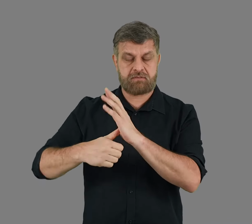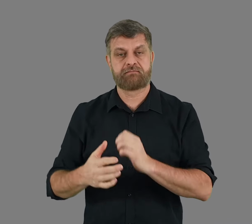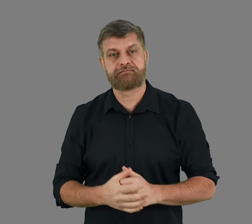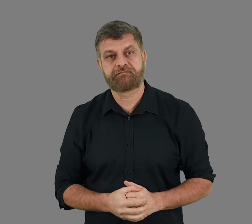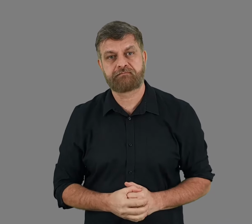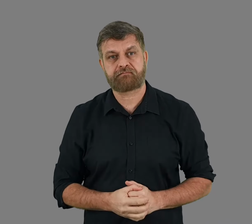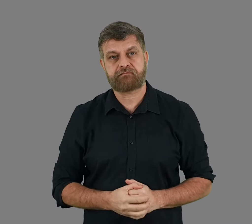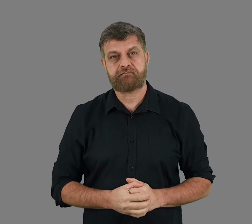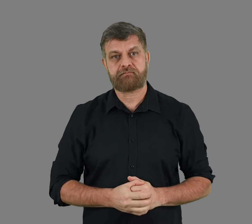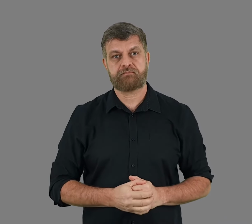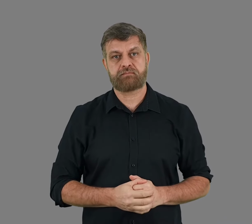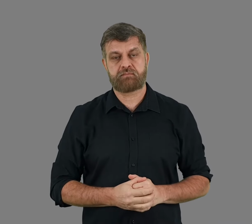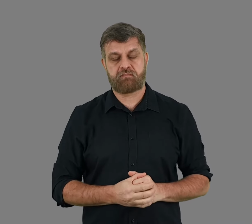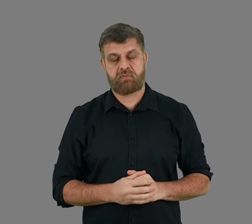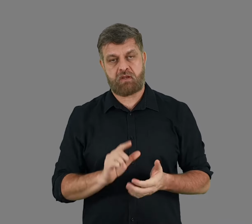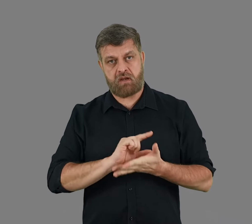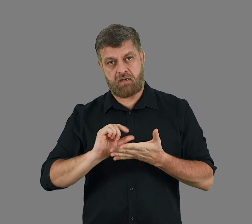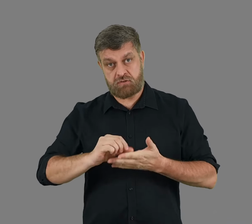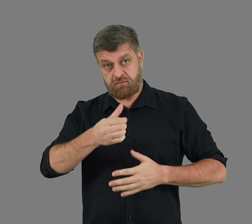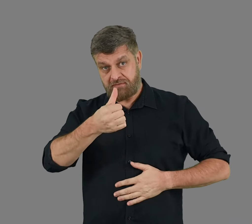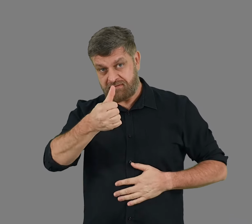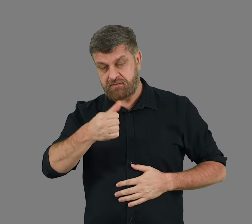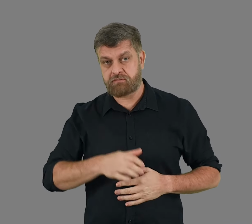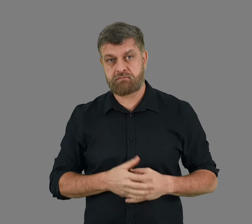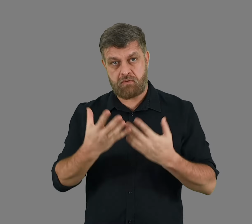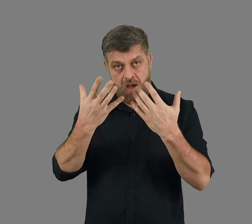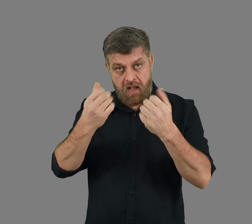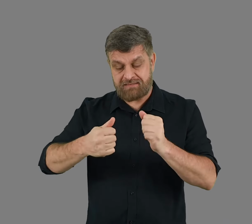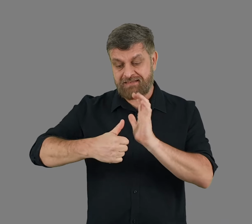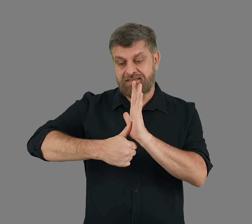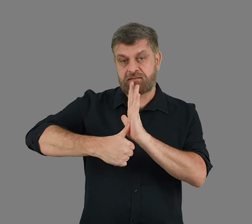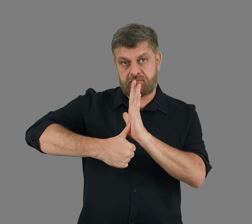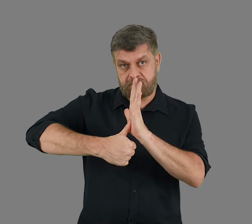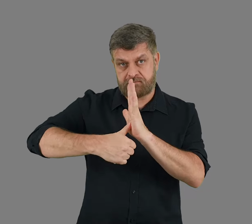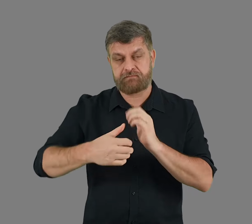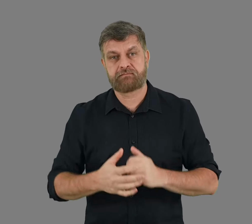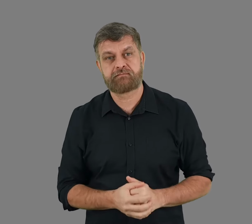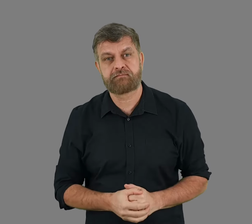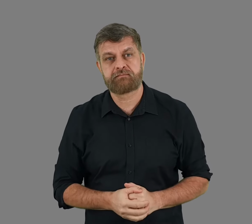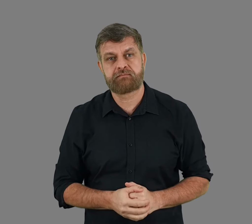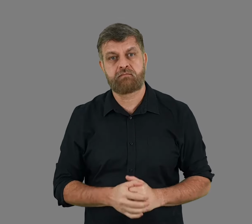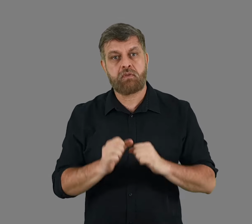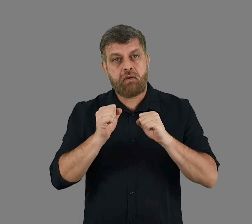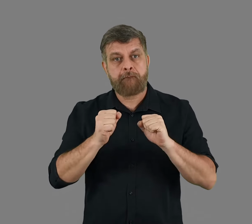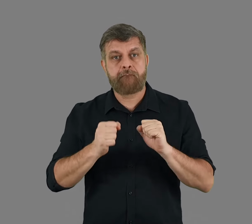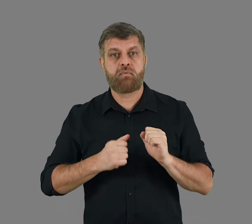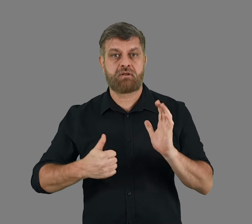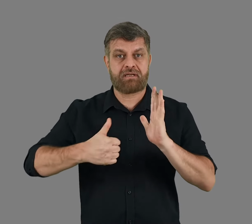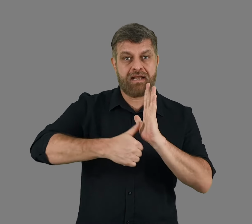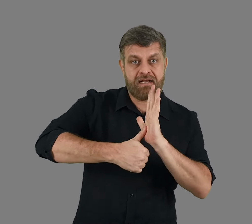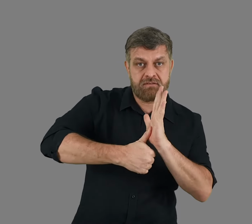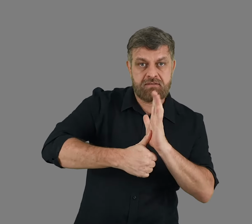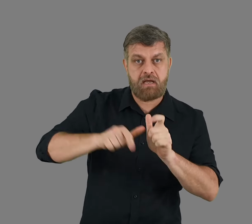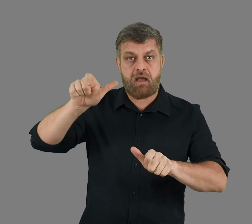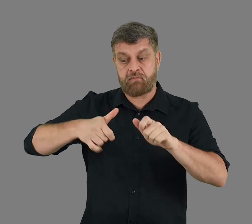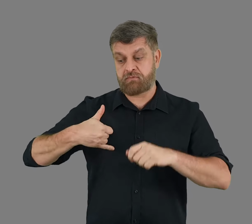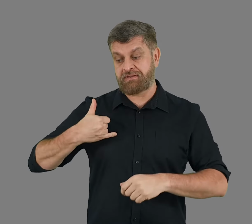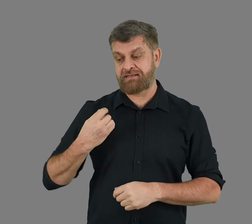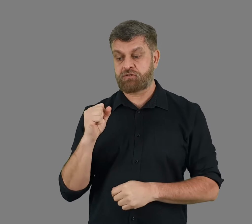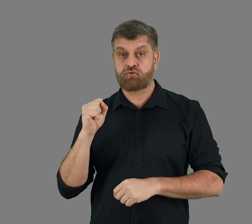Artigo 6º. Da admissão do associado. Poderão filiar-se somente pessoas maiores de 18 anos ou menores